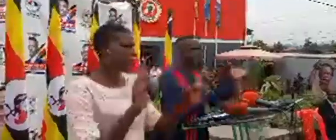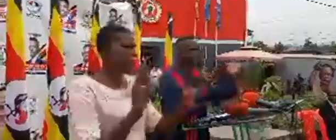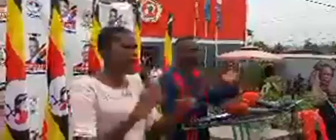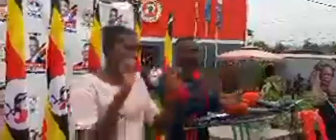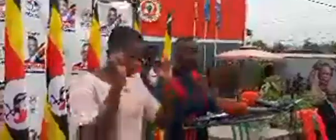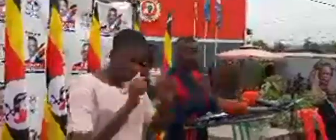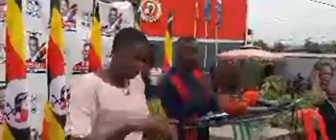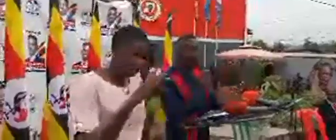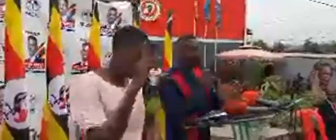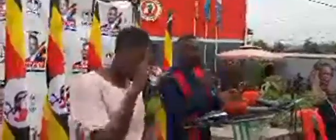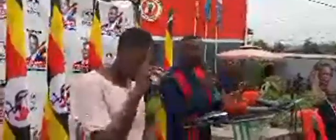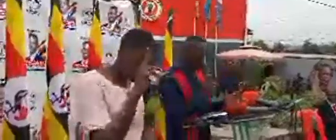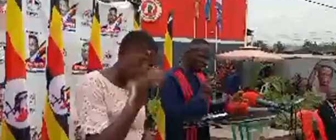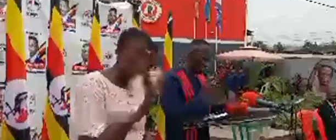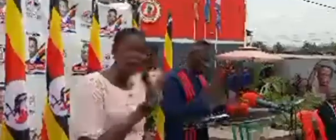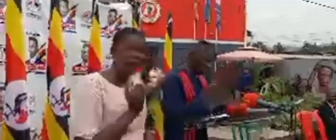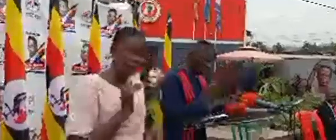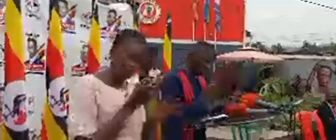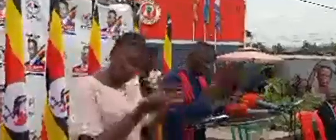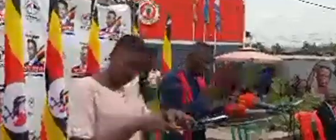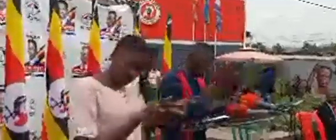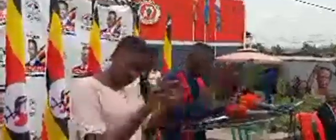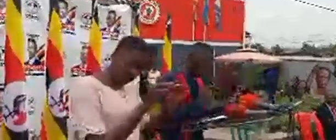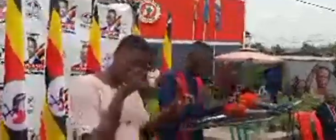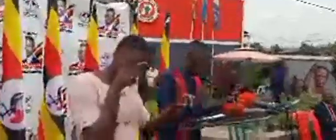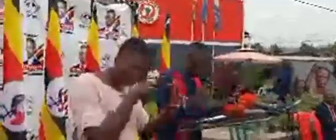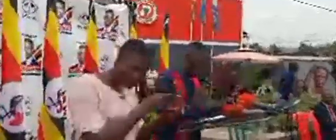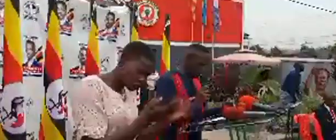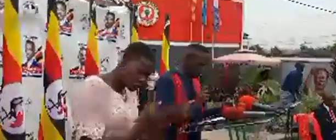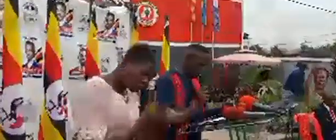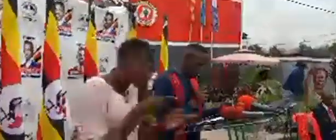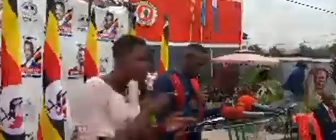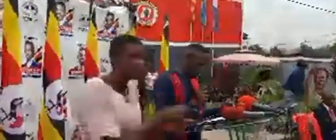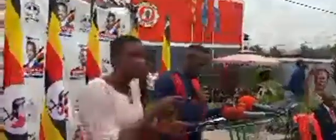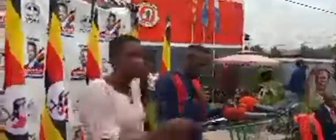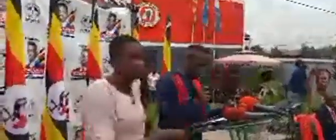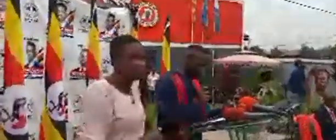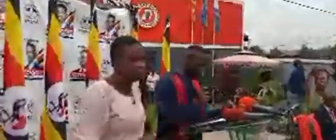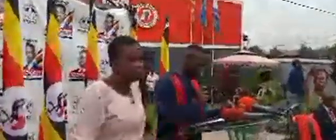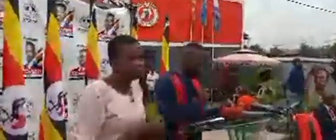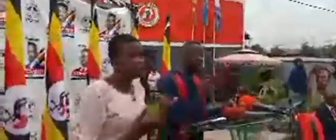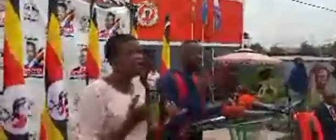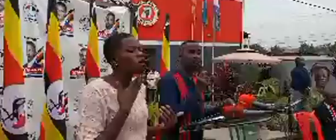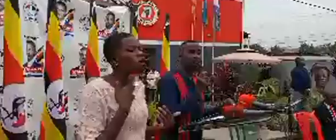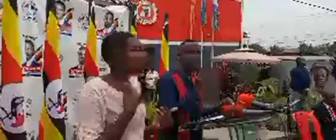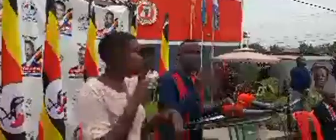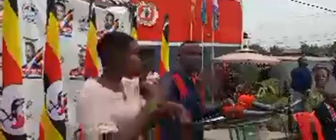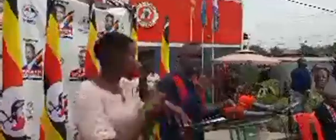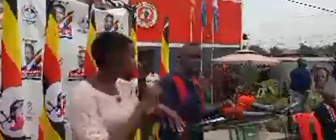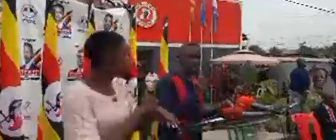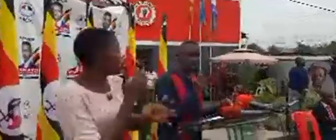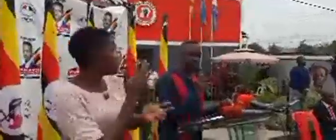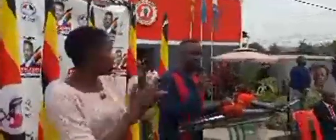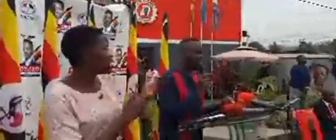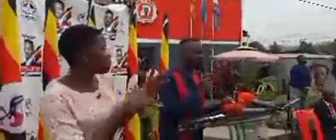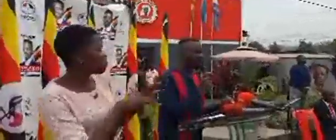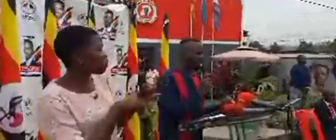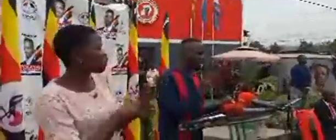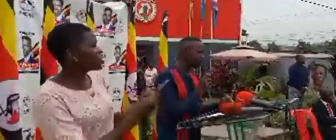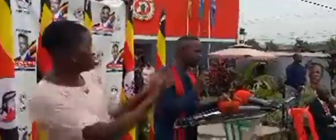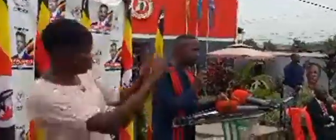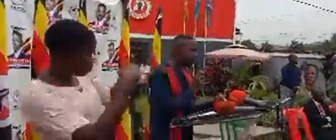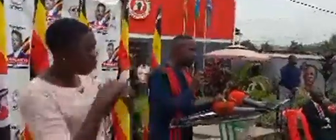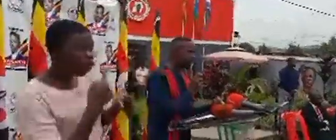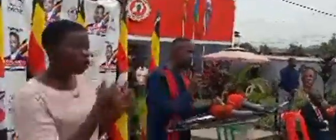Twagala tukomewo ku mulamwa guno. So genda kuyita abamu ku bannaffe abamu bakava mu makomera ekitali